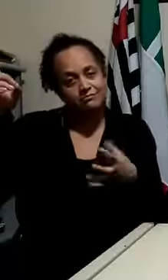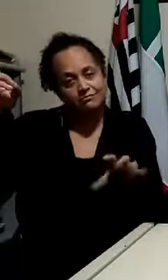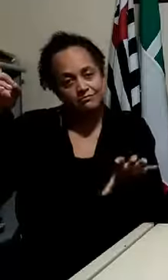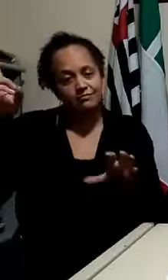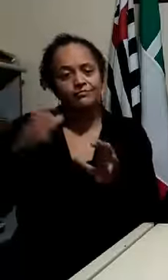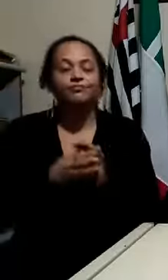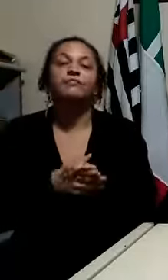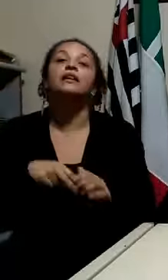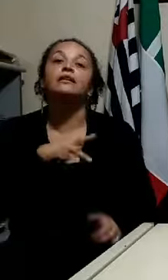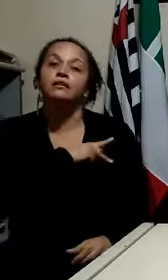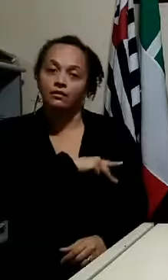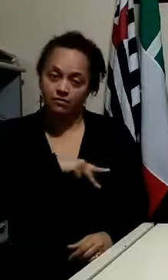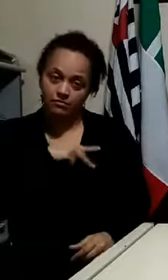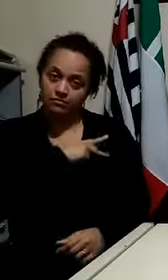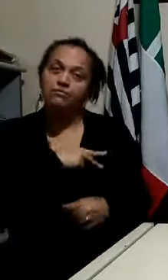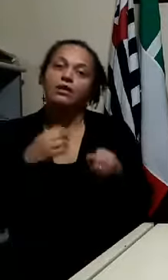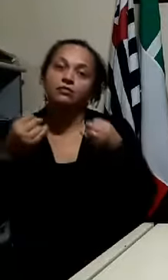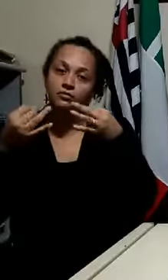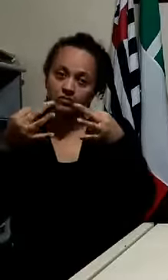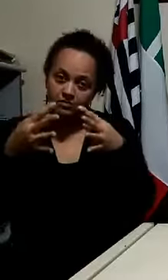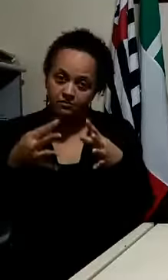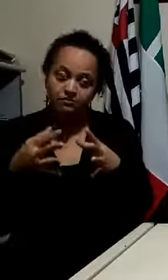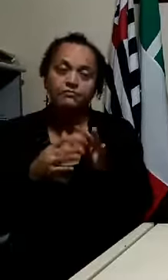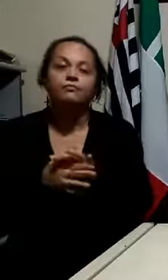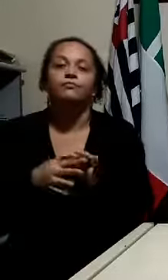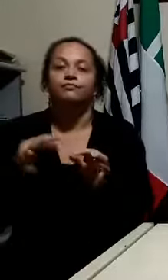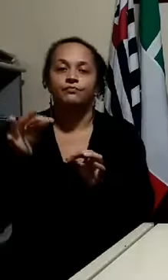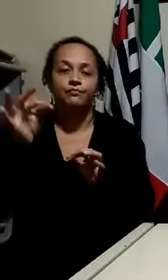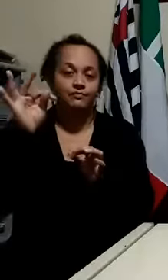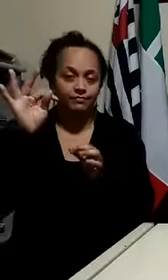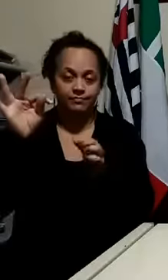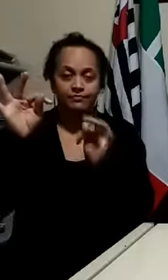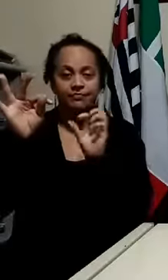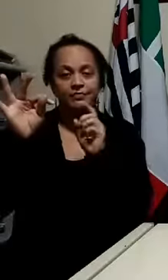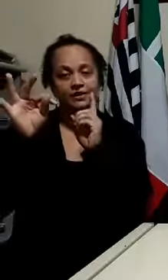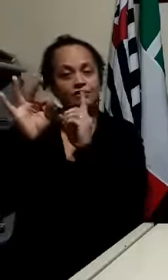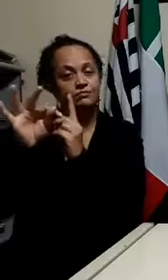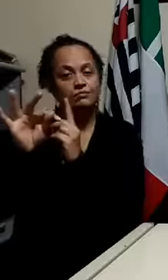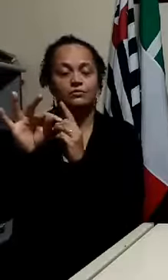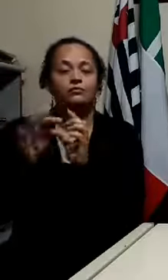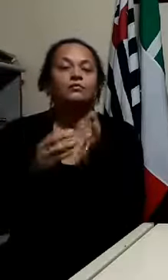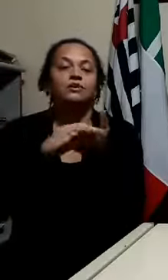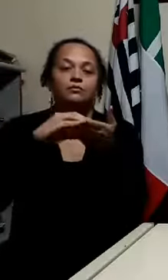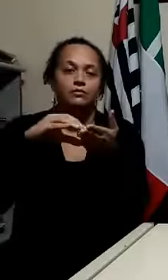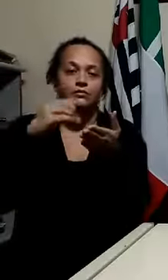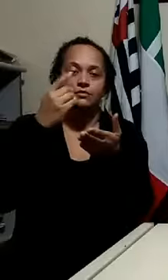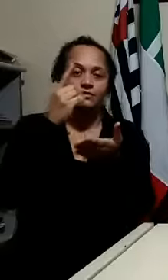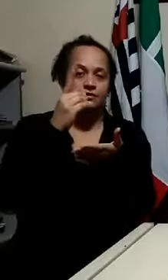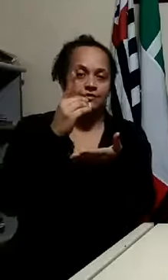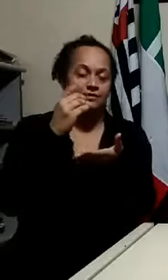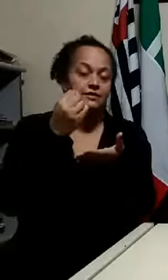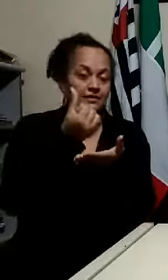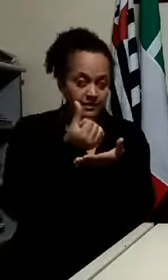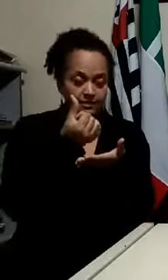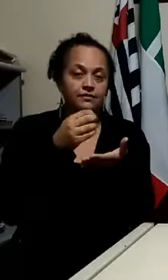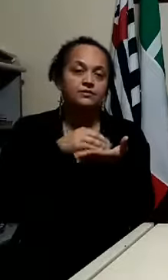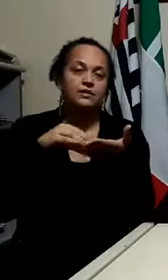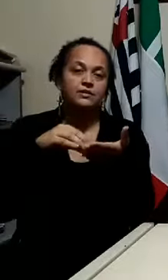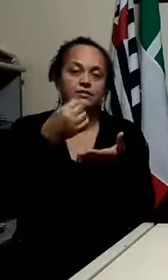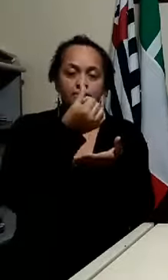em 1 Timóteo, capítulo 6, do versículo 6 ao 10, ele diz, você pode ler lá, ele diz, olha,